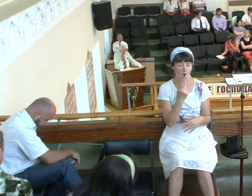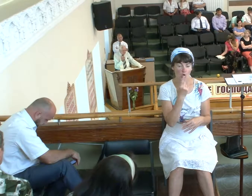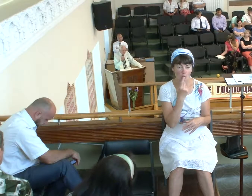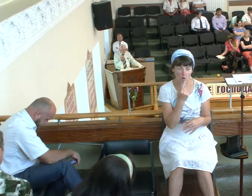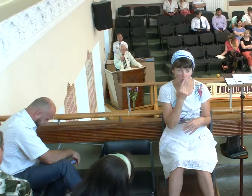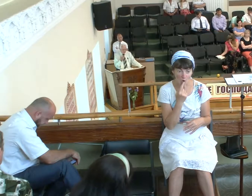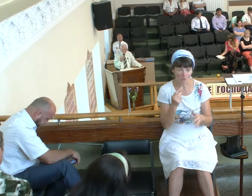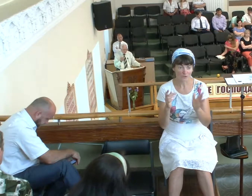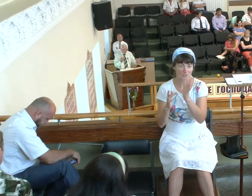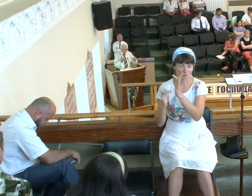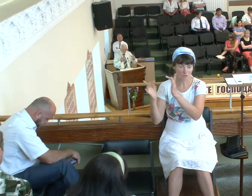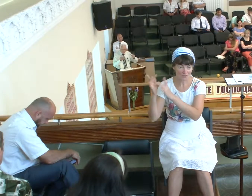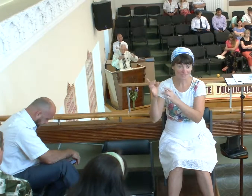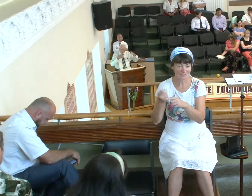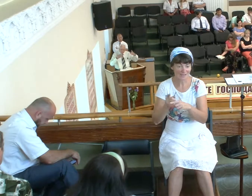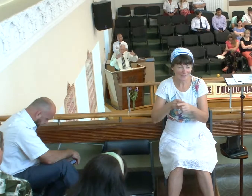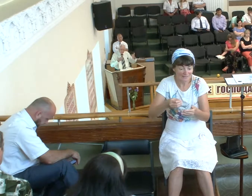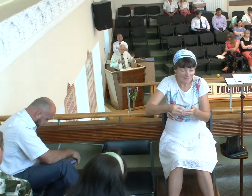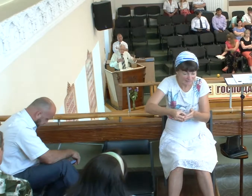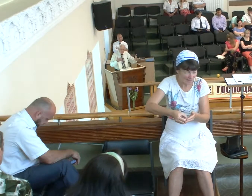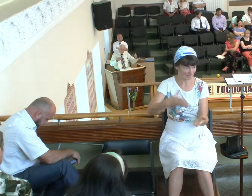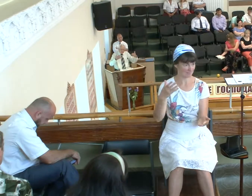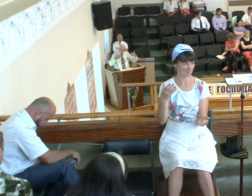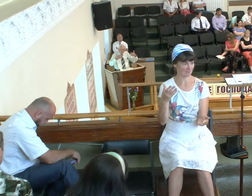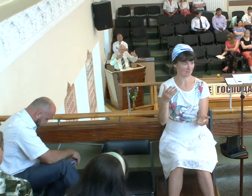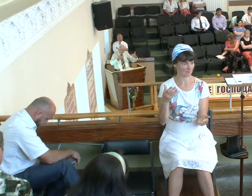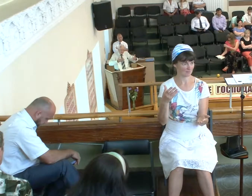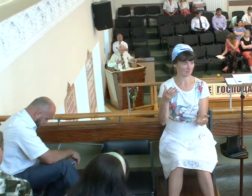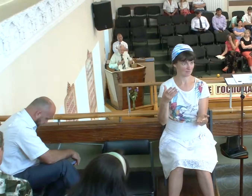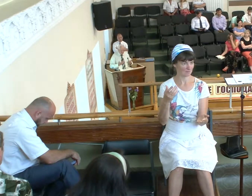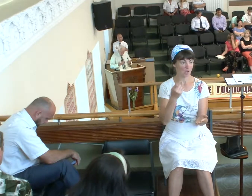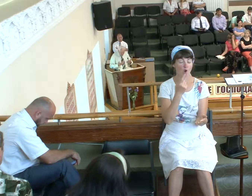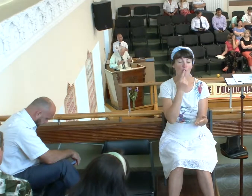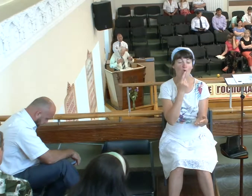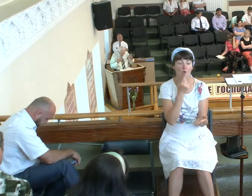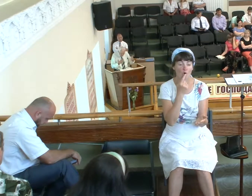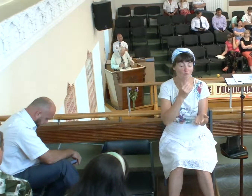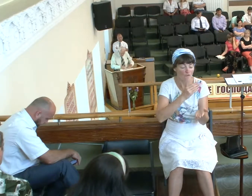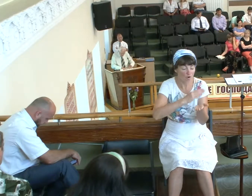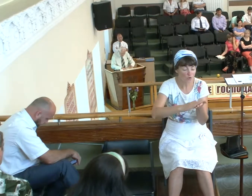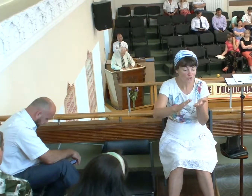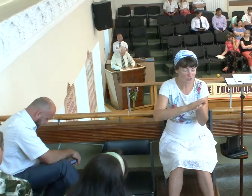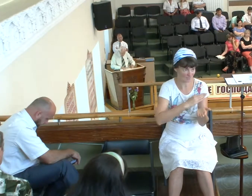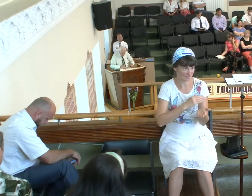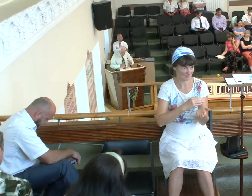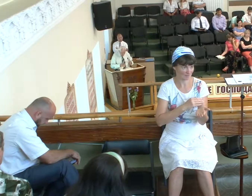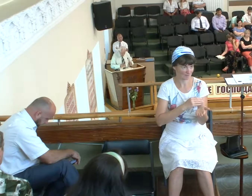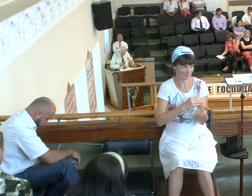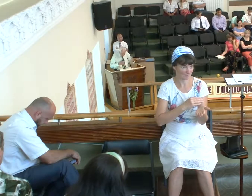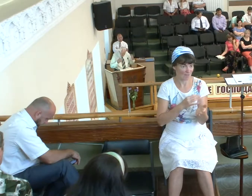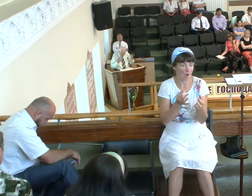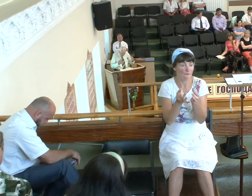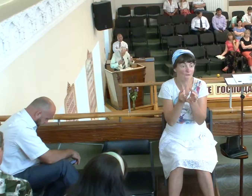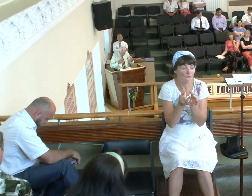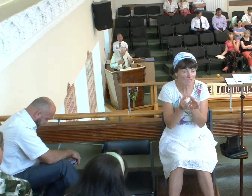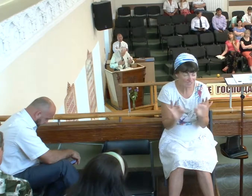Иисуса Христа, она заступила, она нас выкупила. Кровь Иисуса Христа